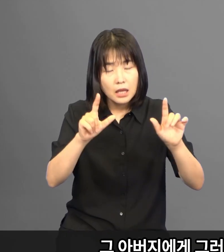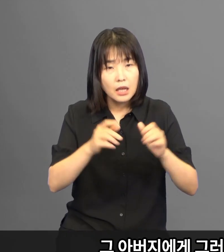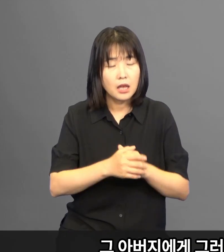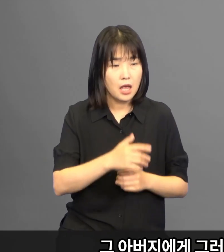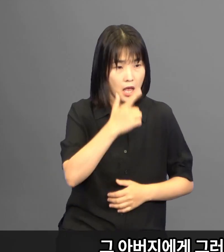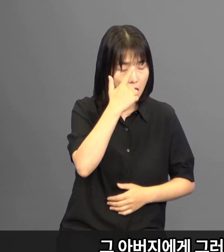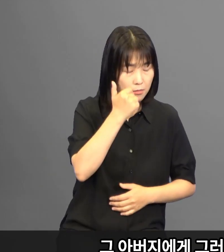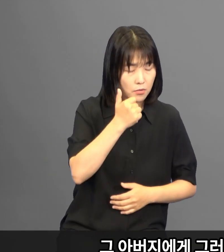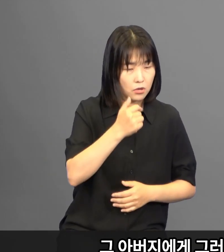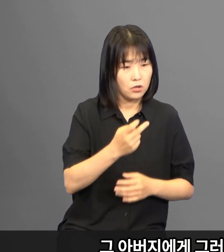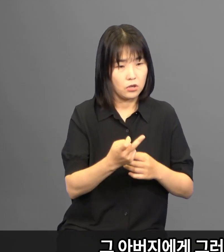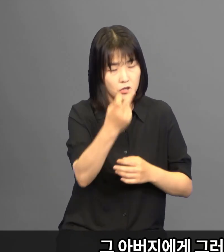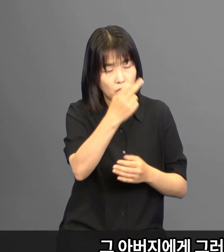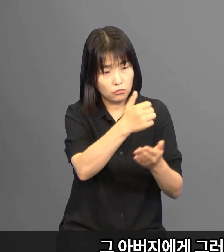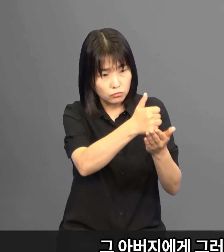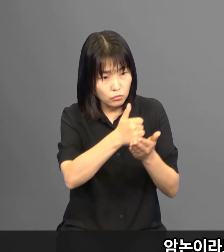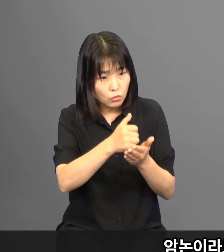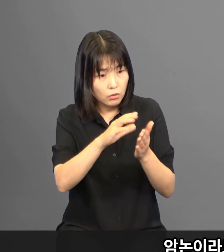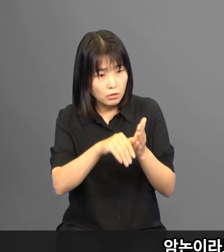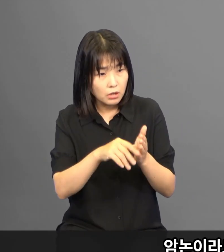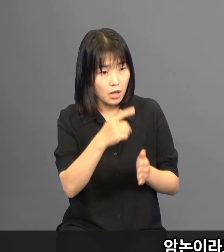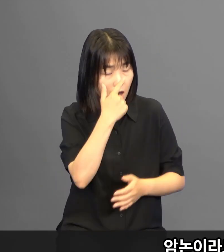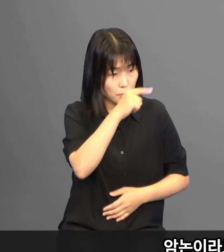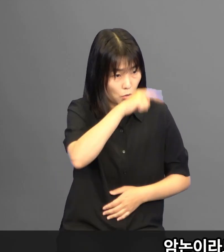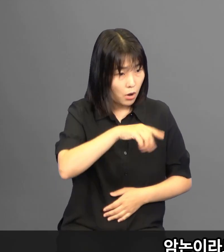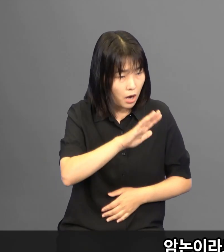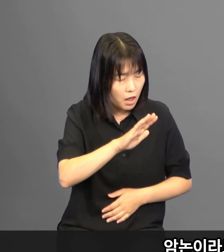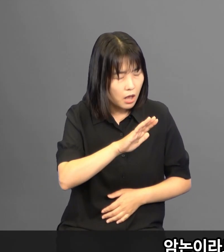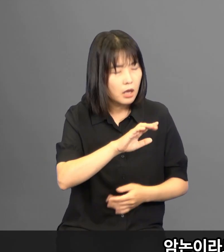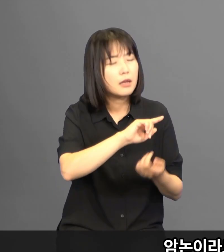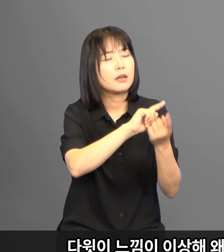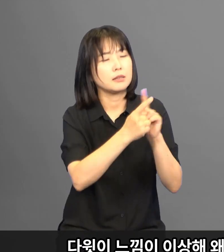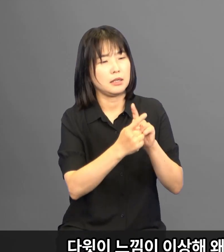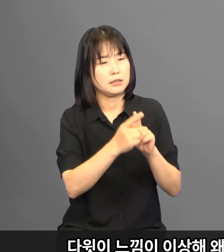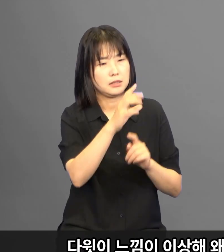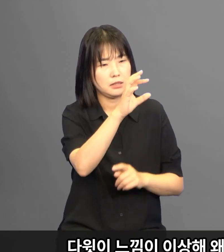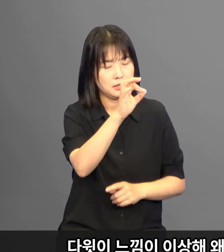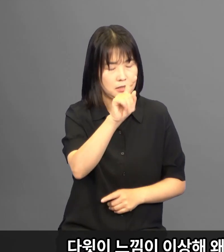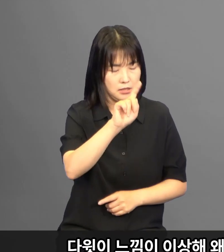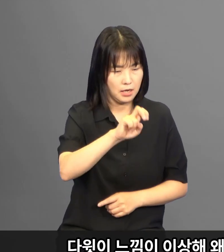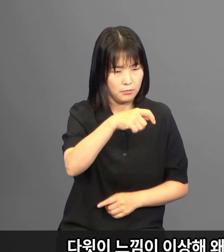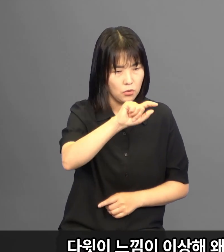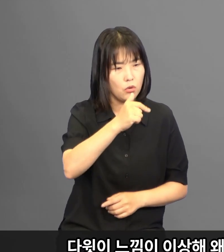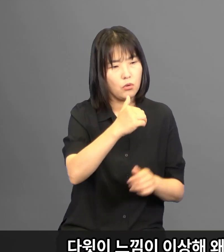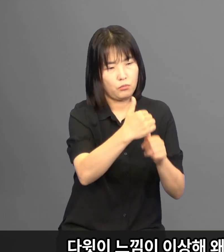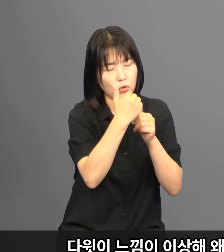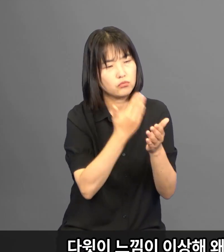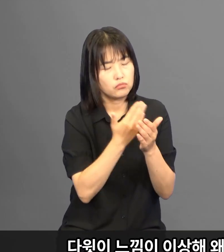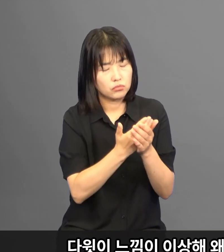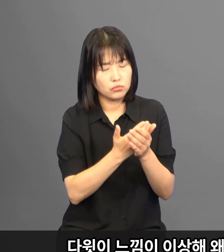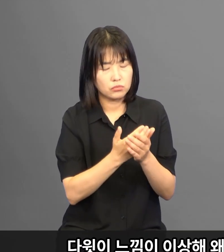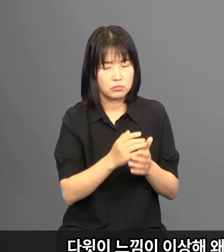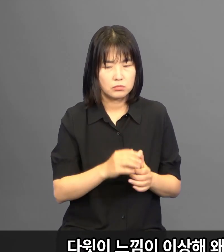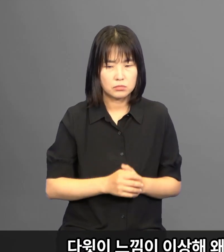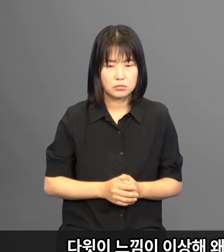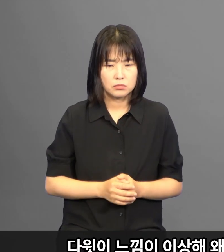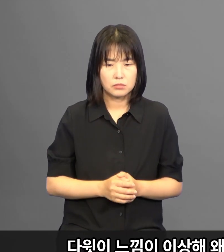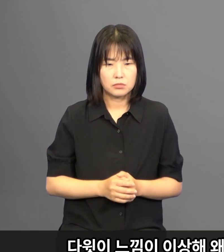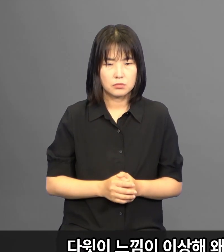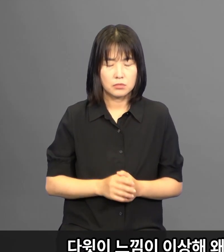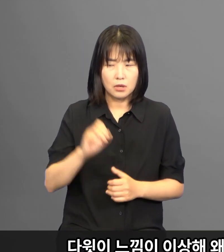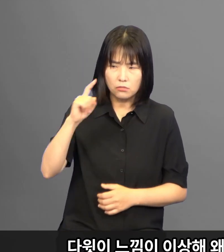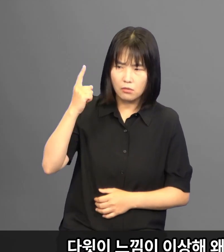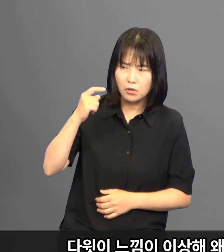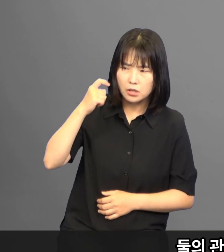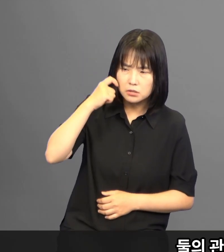그 아버지에게 그러면 형이라도 보내주십시오. 암논이라도 보내주십시오. 그러니까 다윗이 느낌이 이상해. 왜 압살롬이